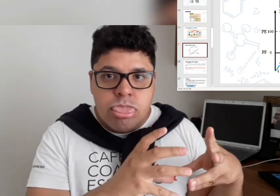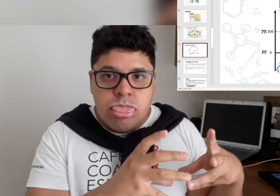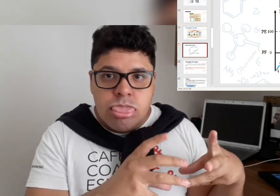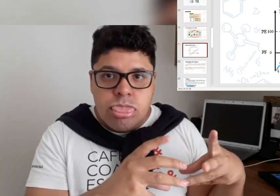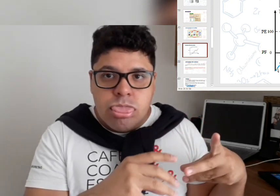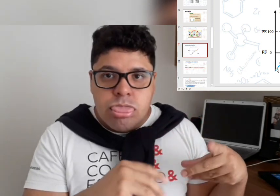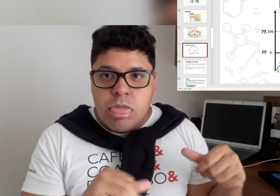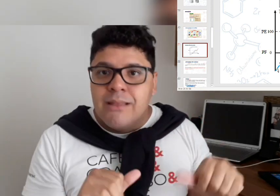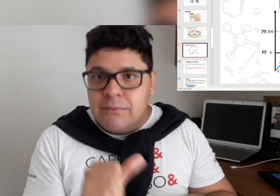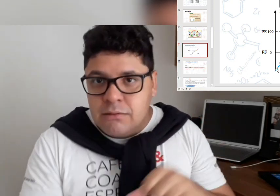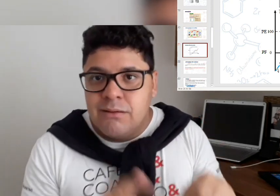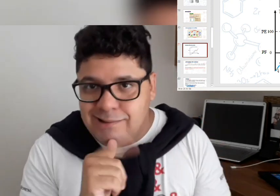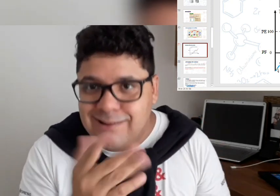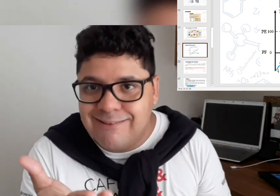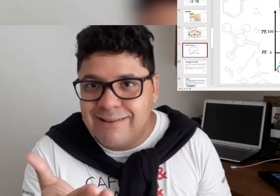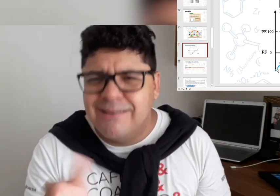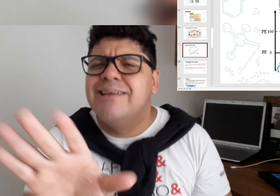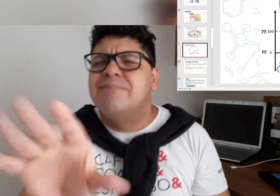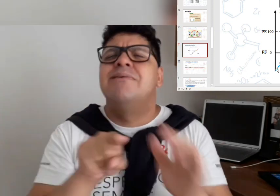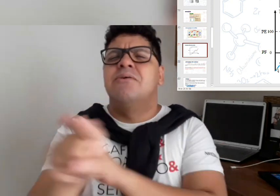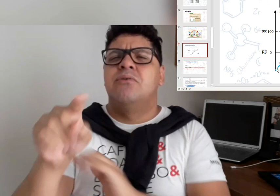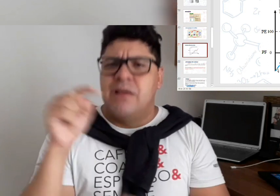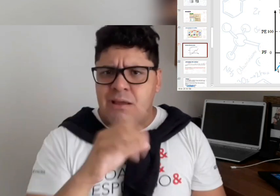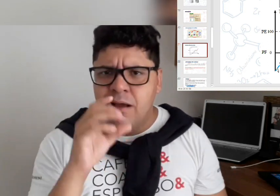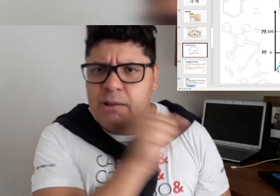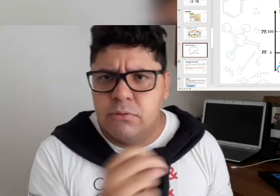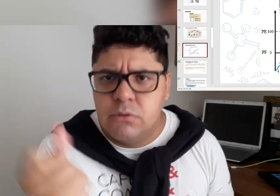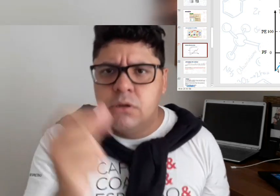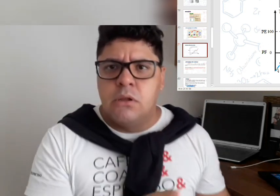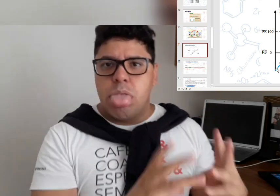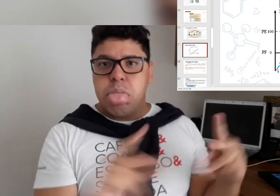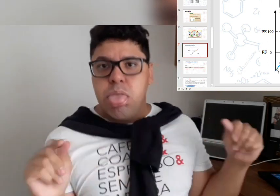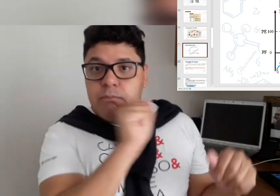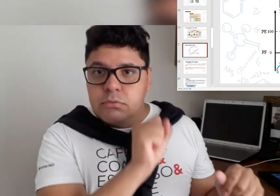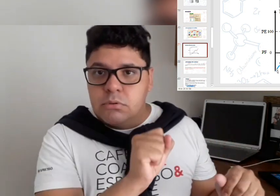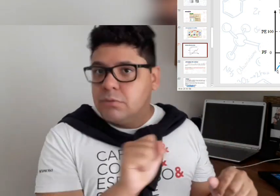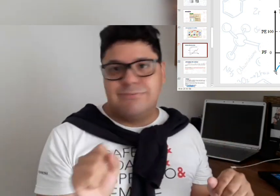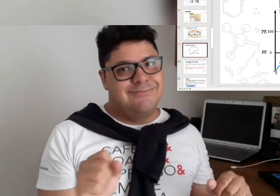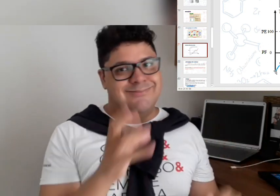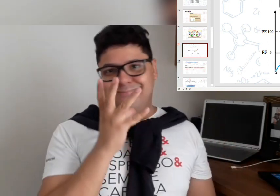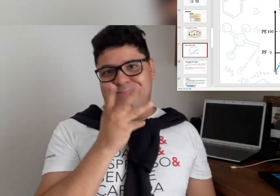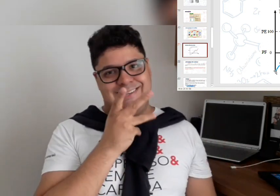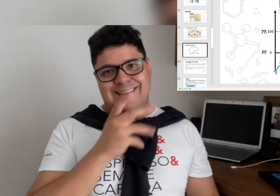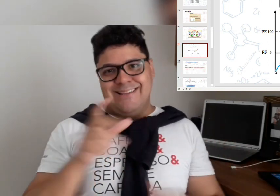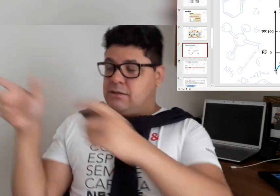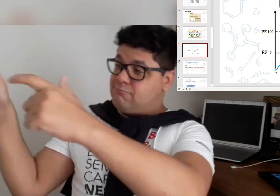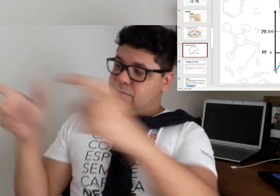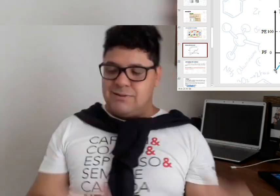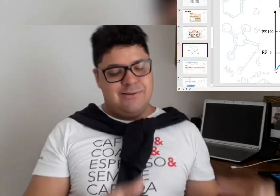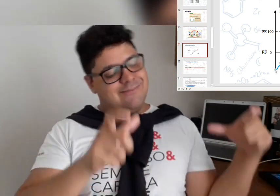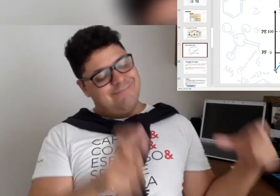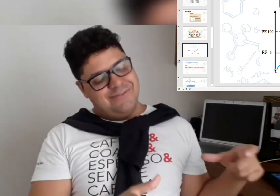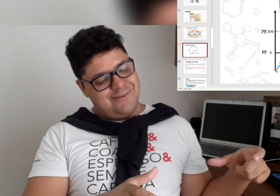para o líquido rapidamente, sim, de uma hora para outra? Não, leva um certo tempo. Então, olha lá, ó, tirou o gelo